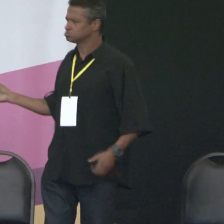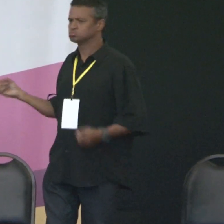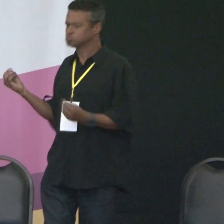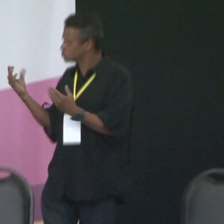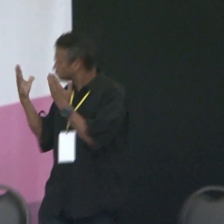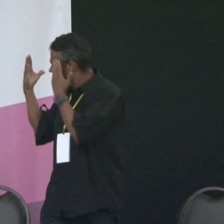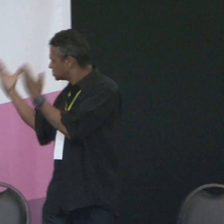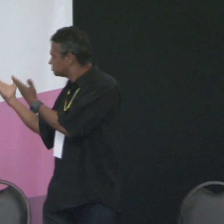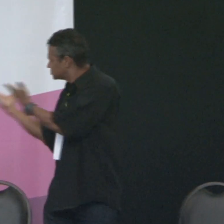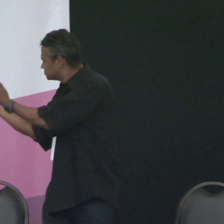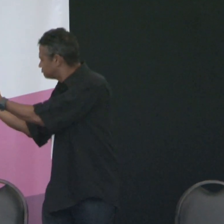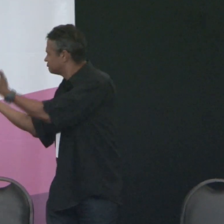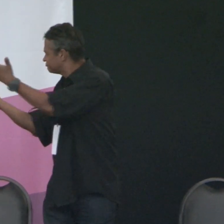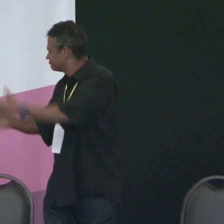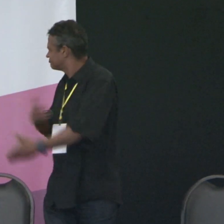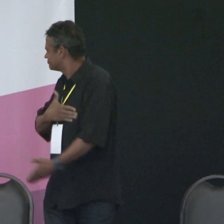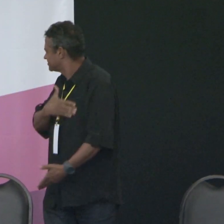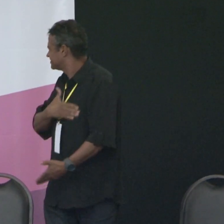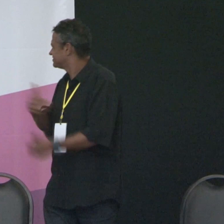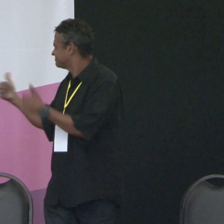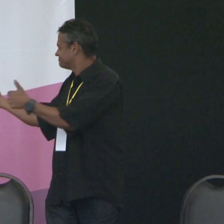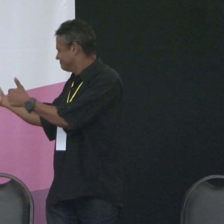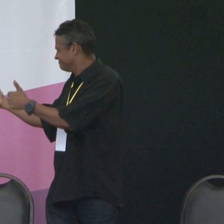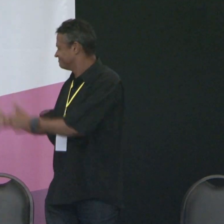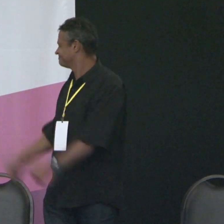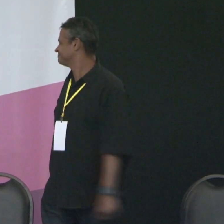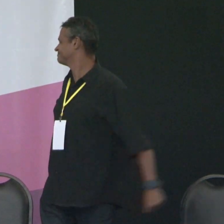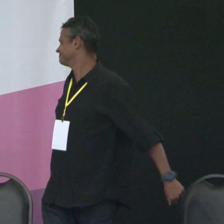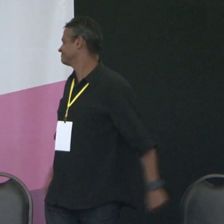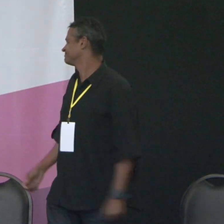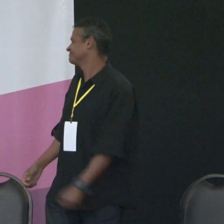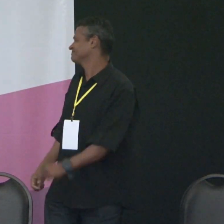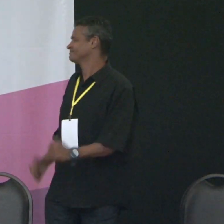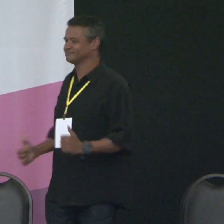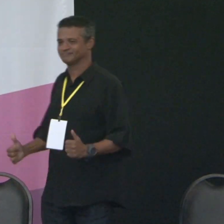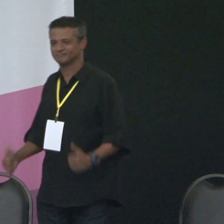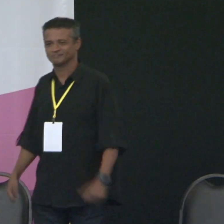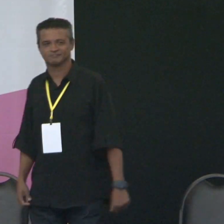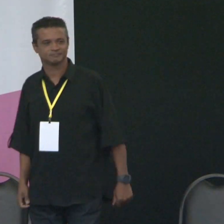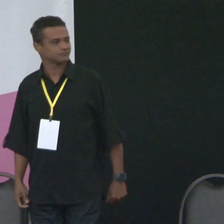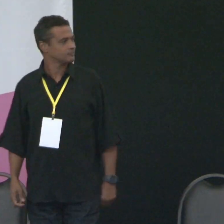Que trouxe contribuições muito importantes para nós. Fico muito feliz de ter participado disso. Muito obrigada.